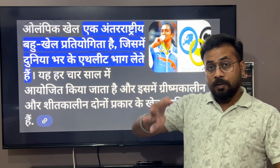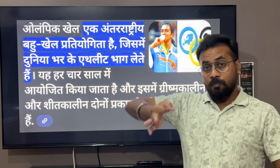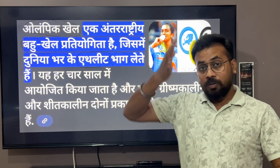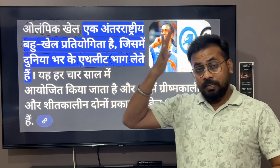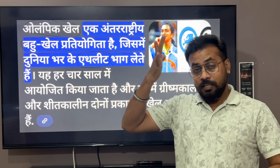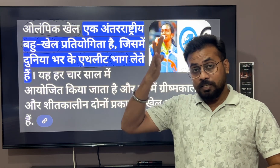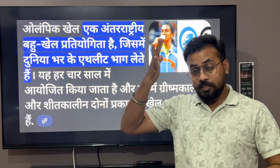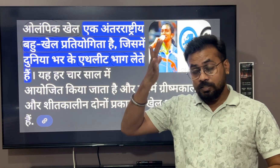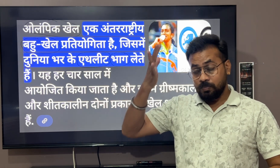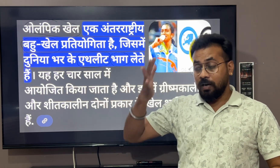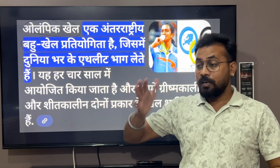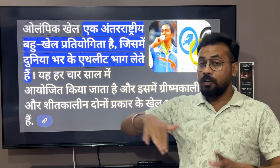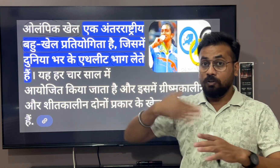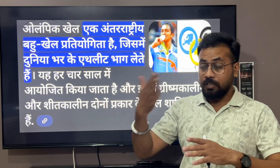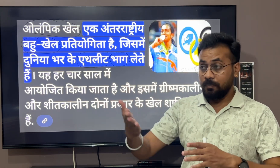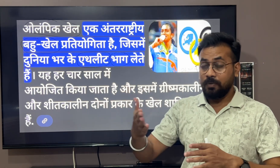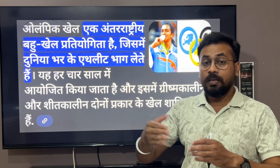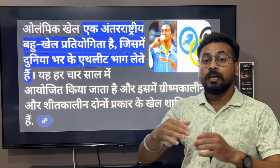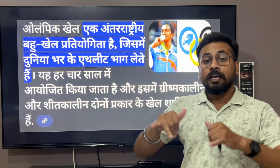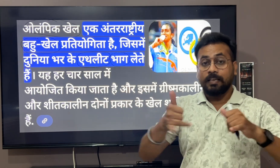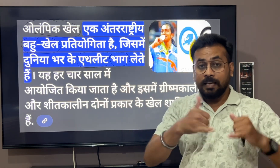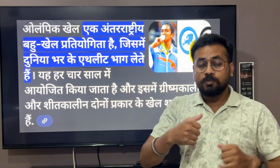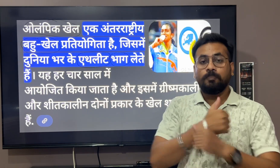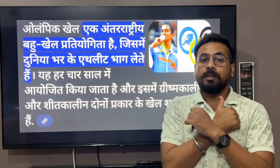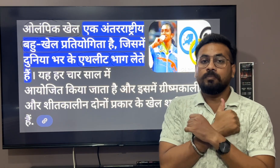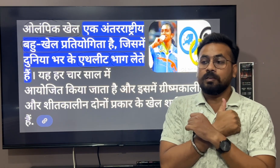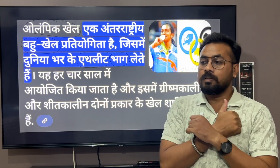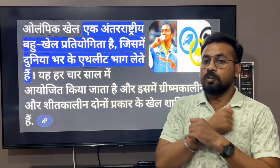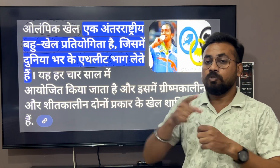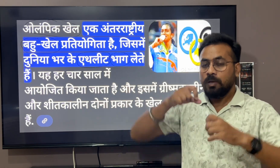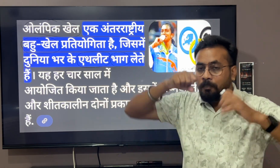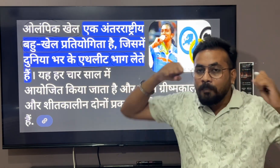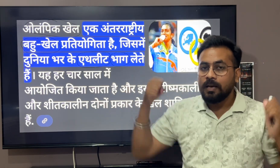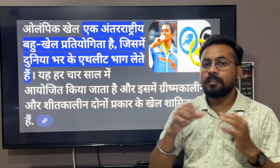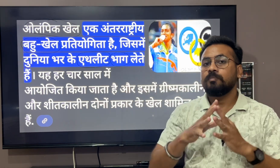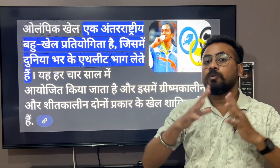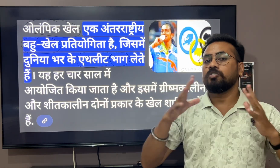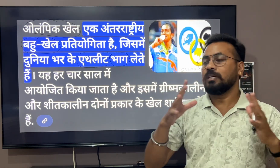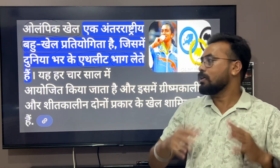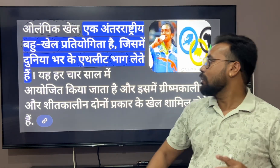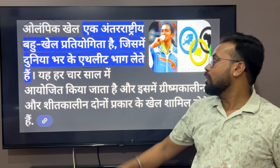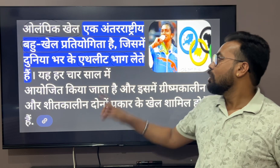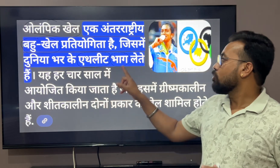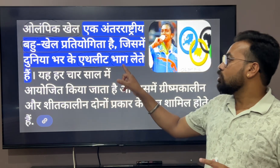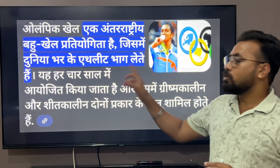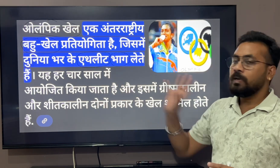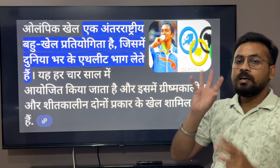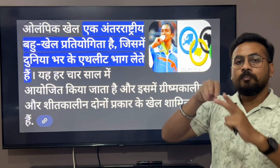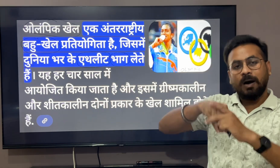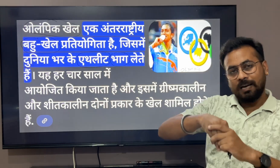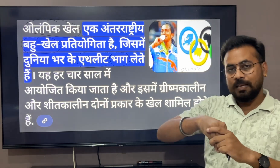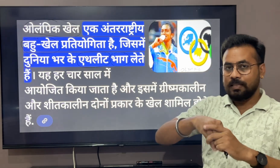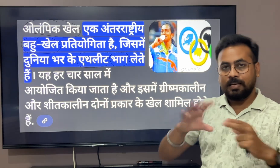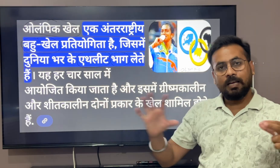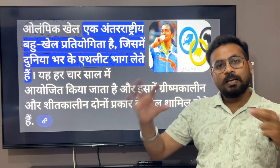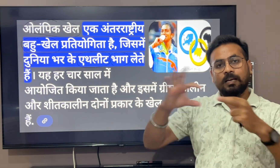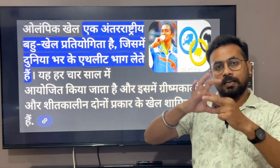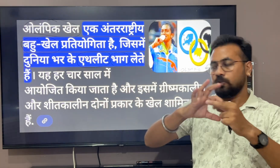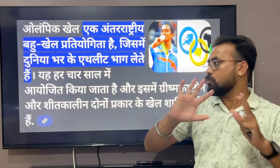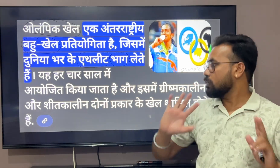बहुत ही स्मार्ट है और ये अपने गेम से प्रेम करते हैं, इन्होंने मेहनत बहुत ज्यादा की है, इसमें भाग लेते हैं। करेक्ट, ठीक